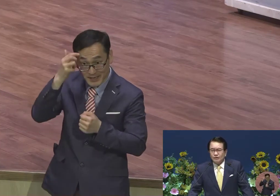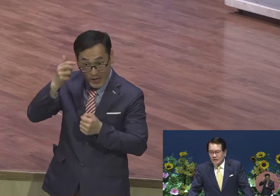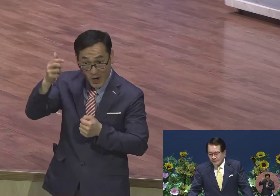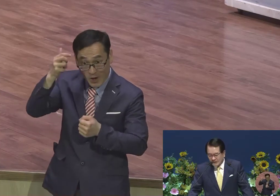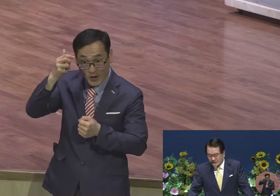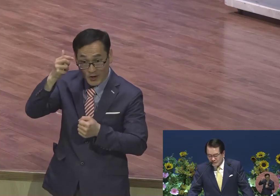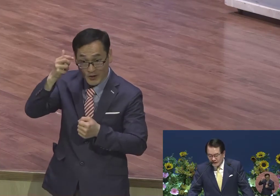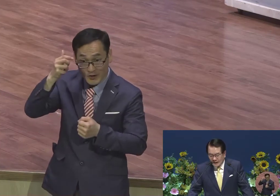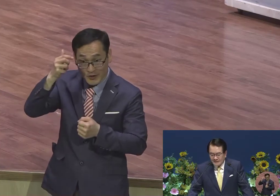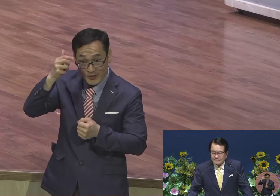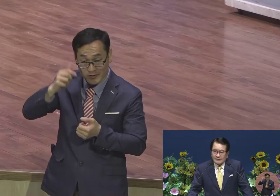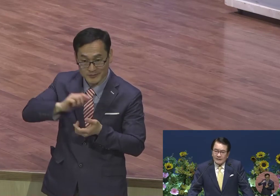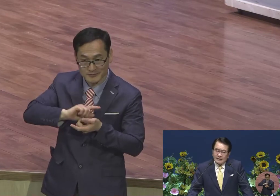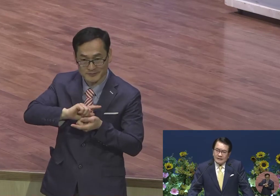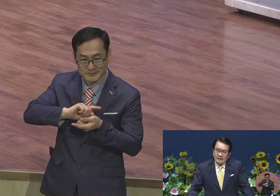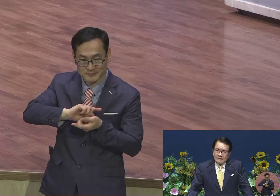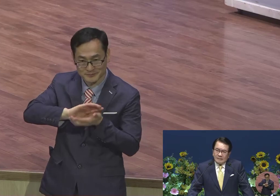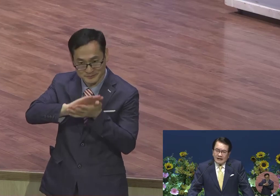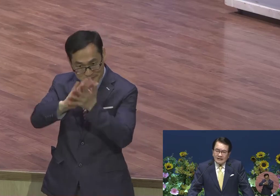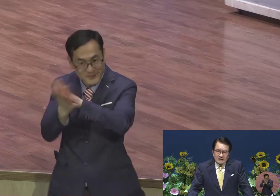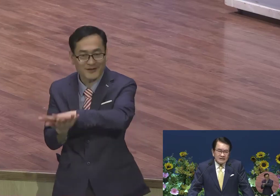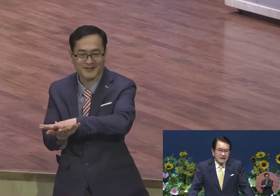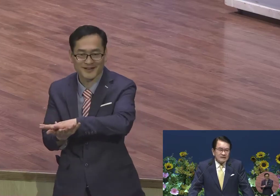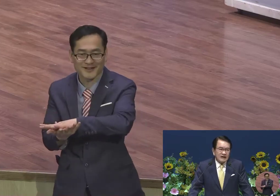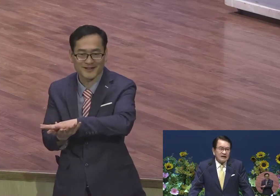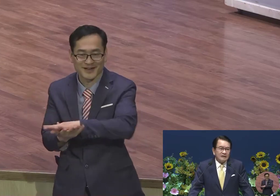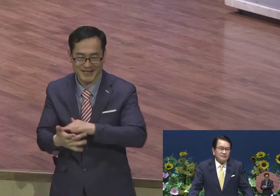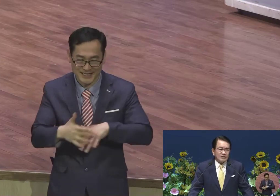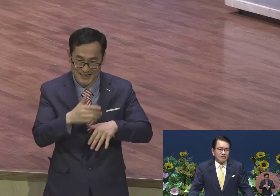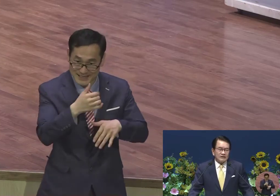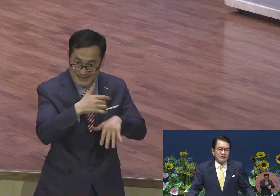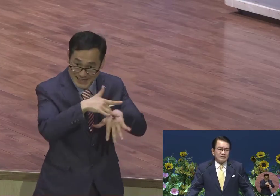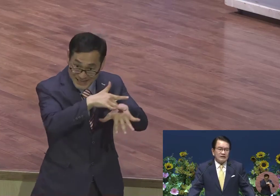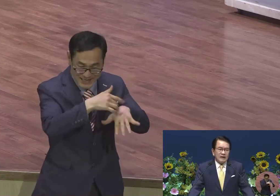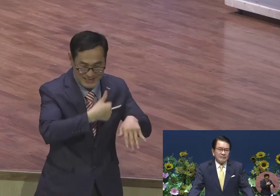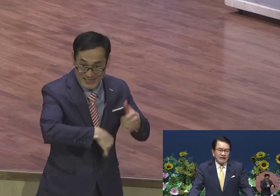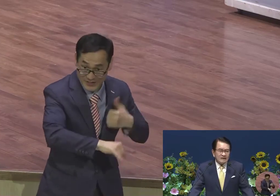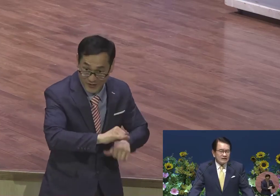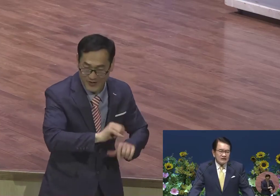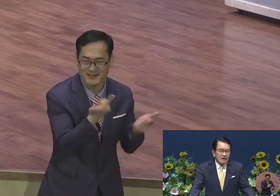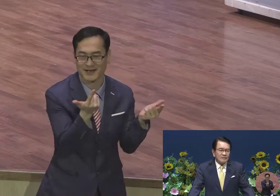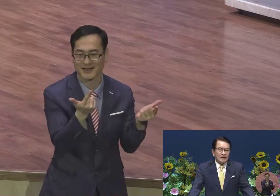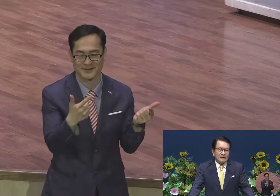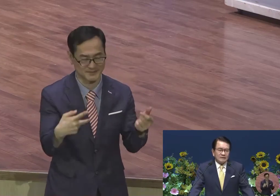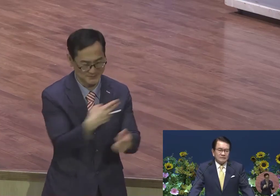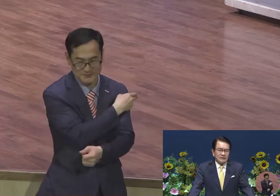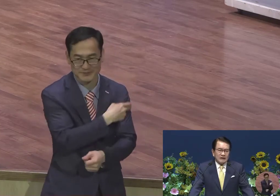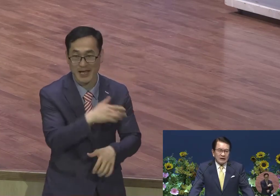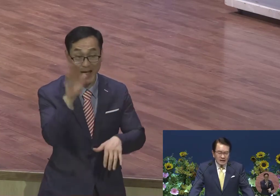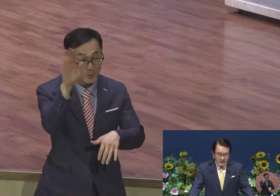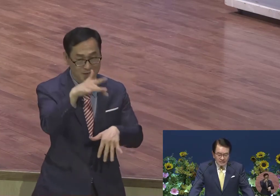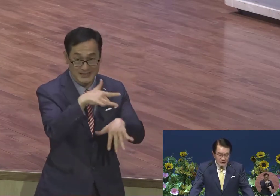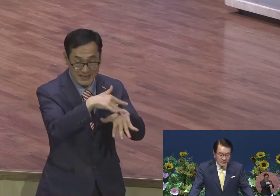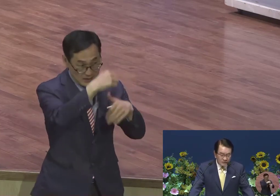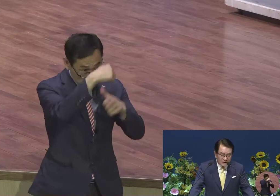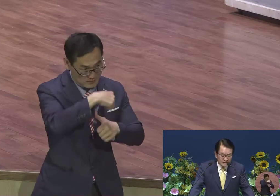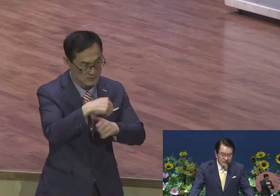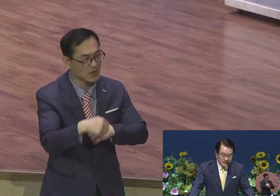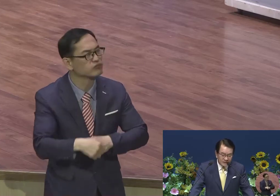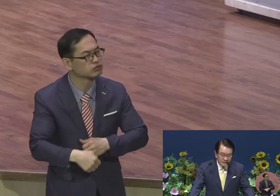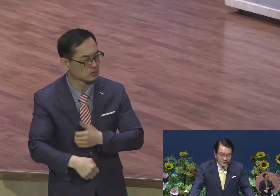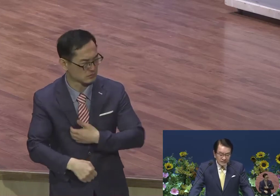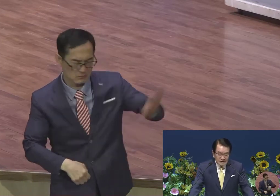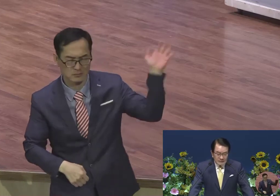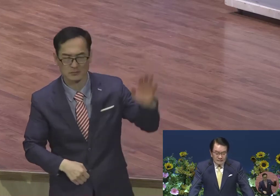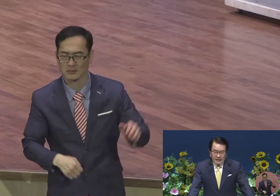신분이 바뀌었습니다 마귀 자식에서 하나님 자녀로 이제는 마귀 식인들 하면 안 돼요 하나님 식인들